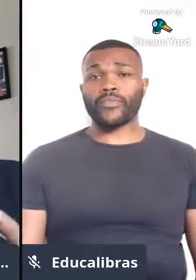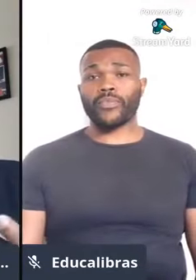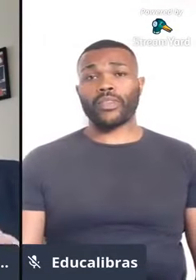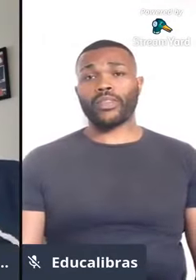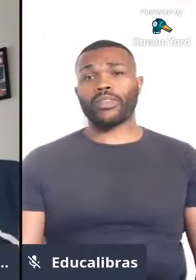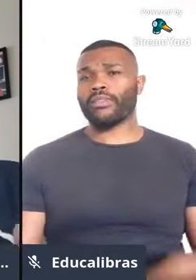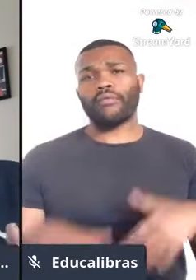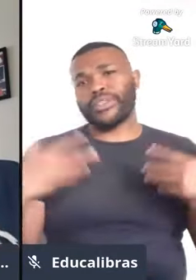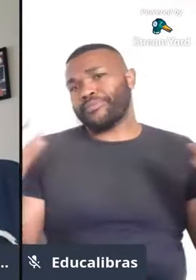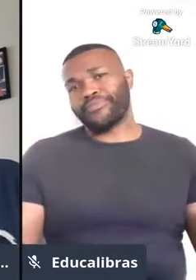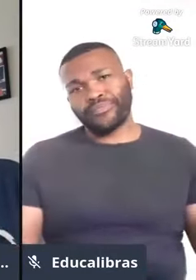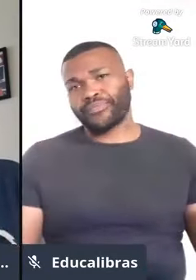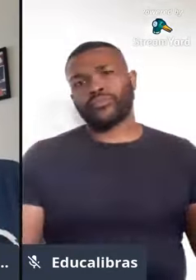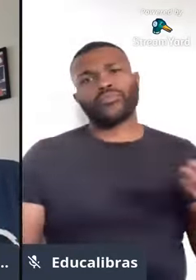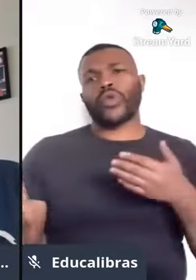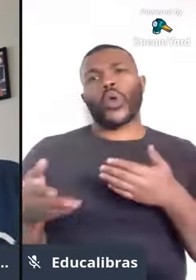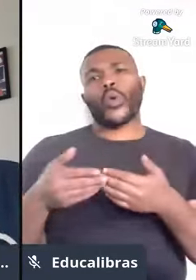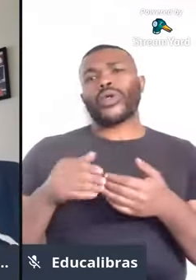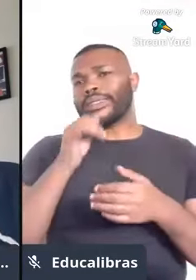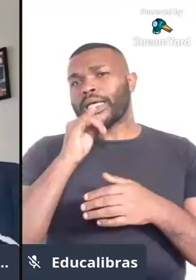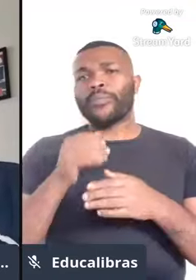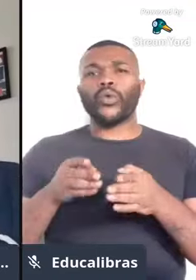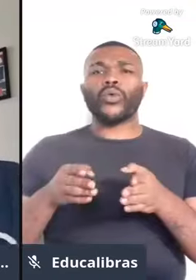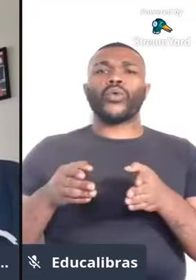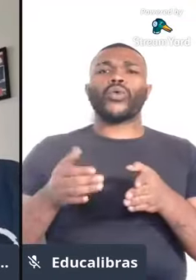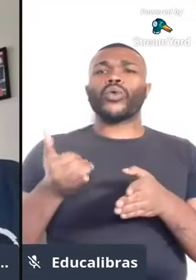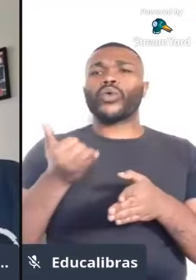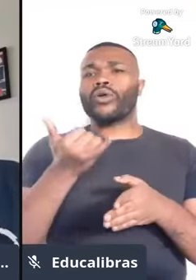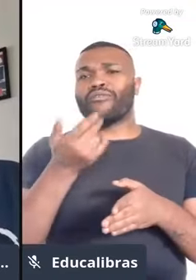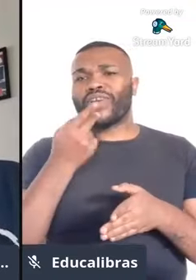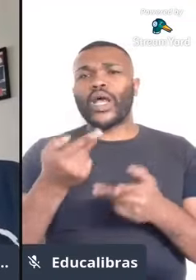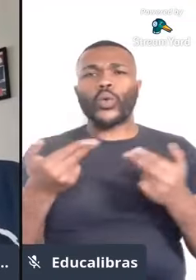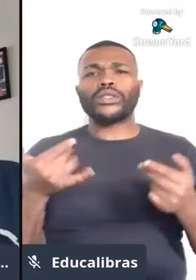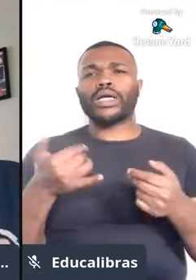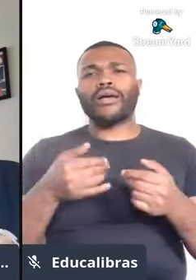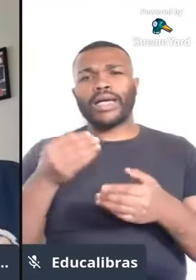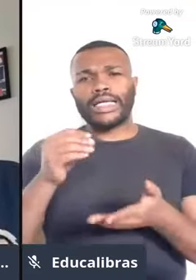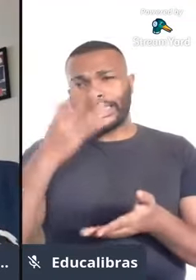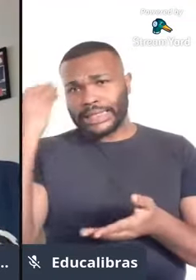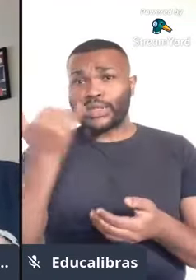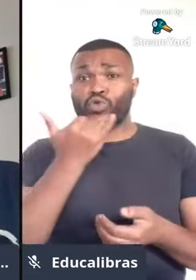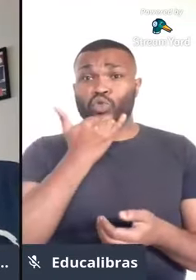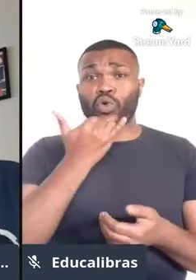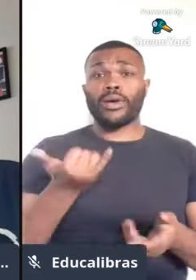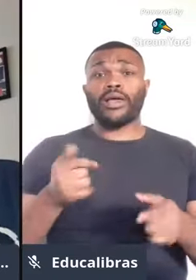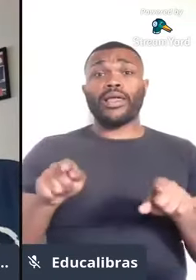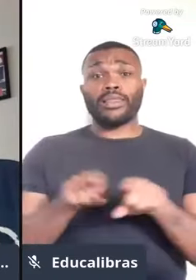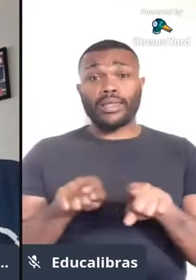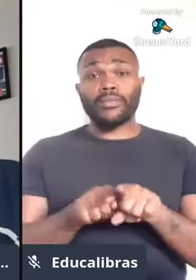enfim, qualquer outro recurso, desculpa se eu esquecer de algum, qualquer outro recurso que seja